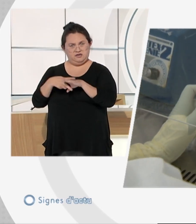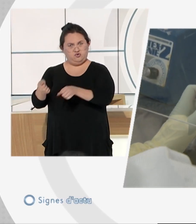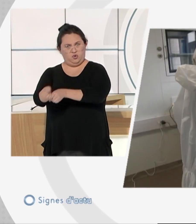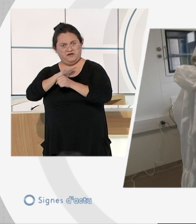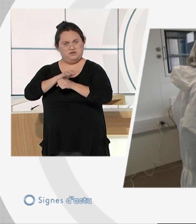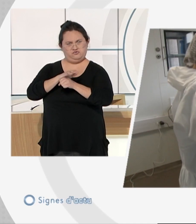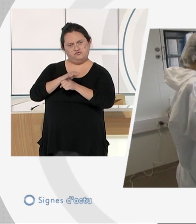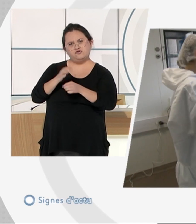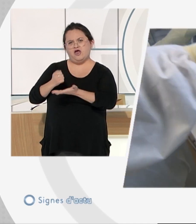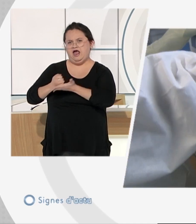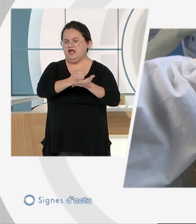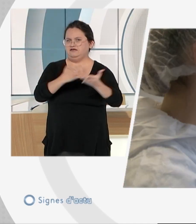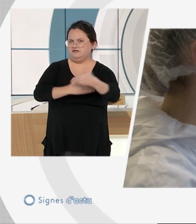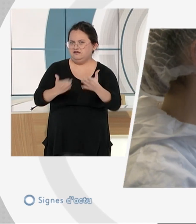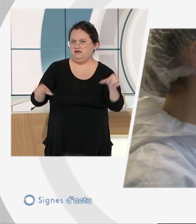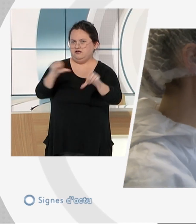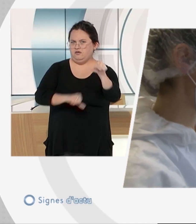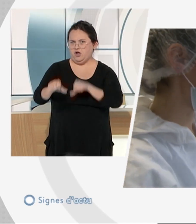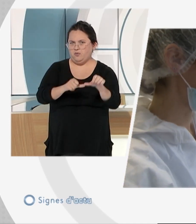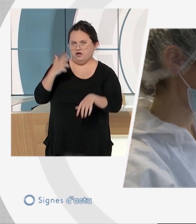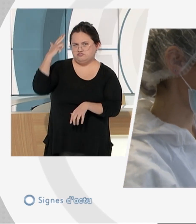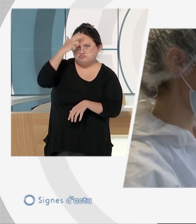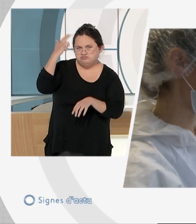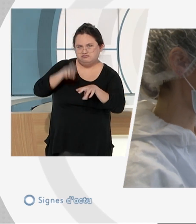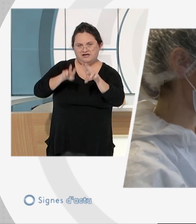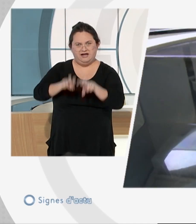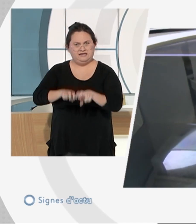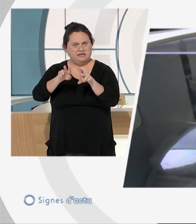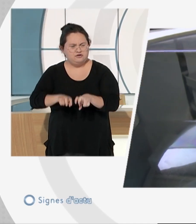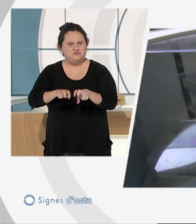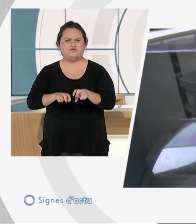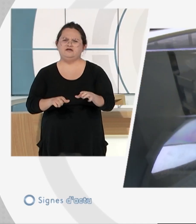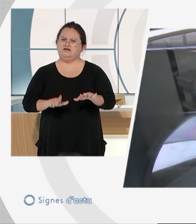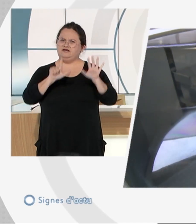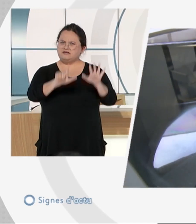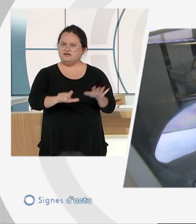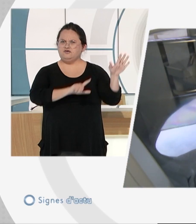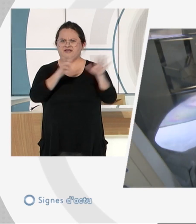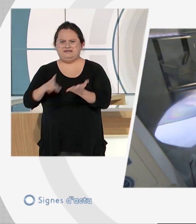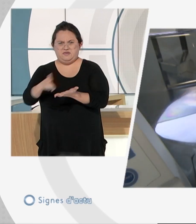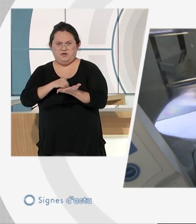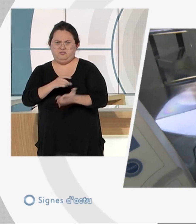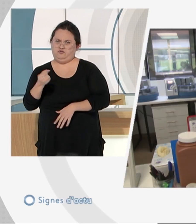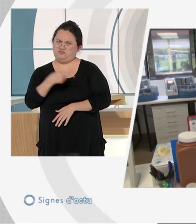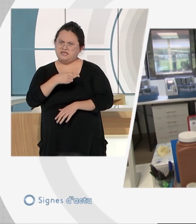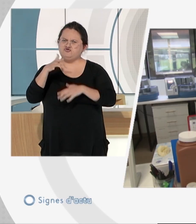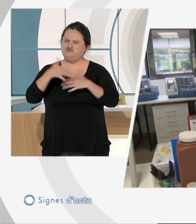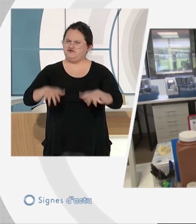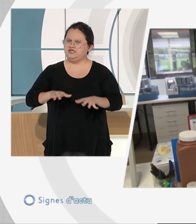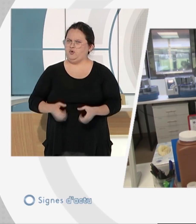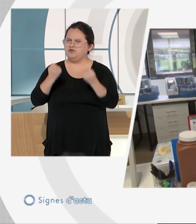des laboratoires vétérinaires. Analyser les tests PCR, ce labo de Sévrien en possédait déjà le